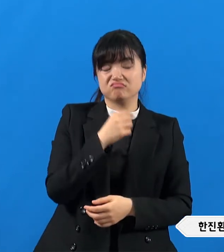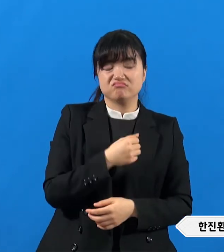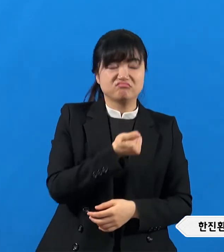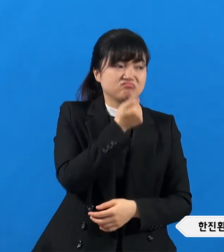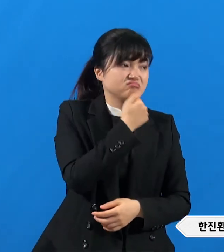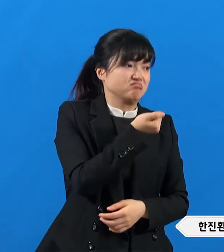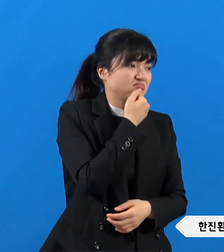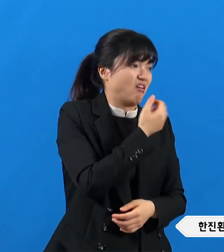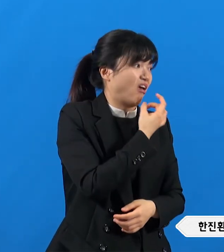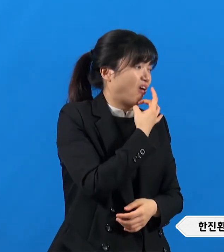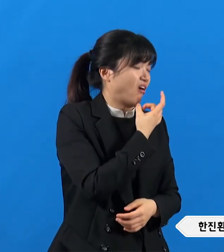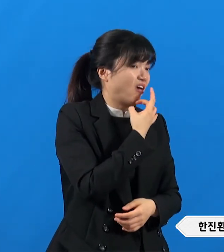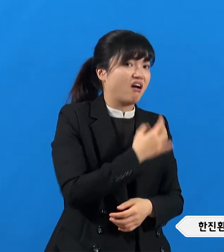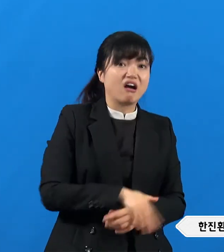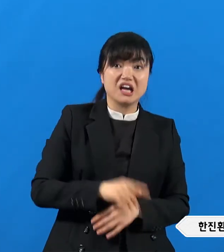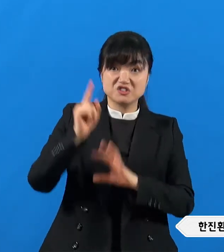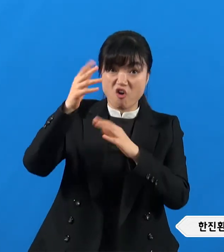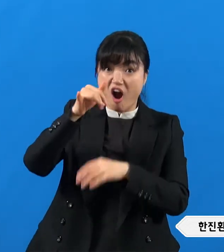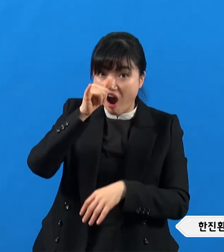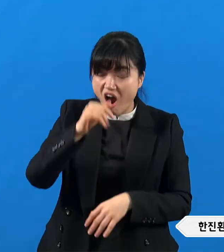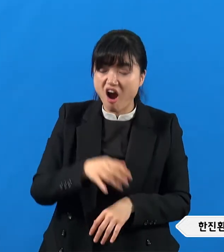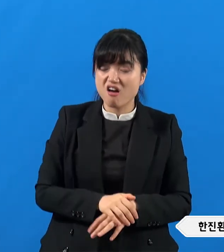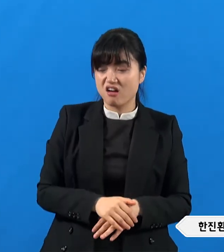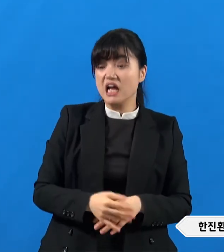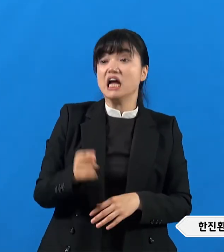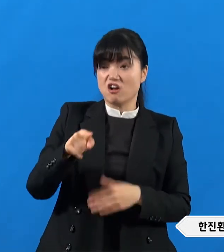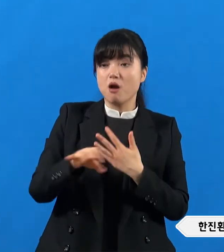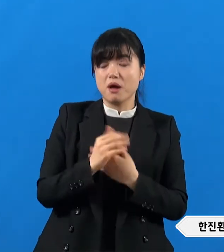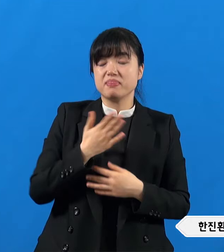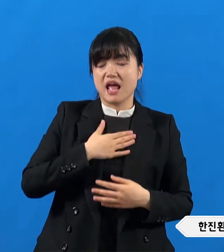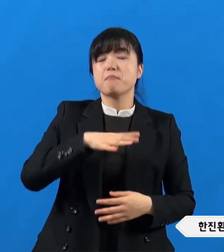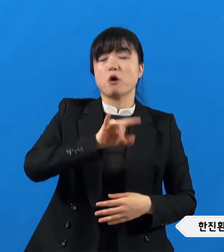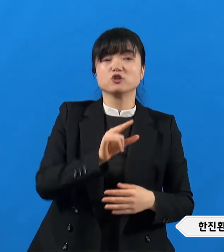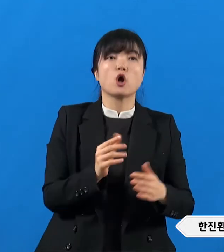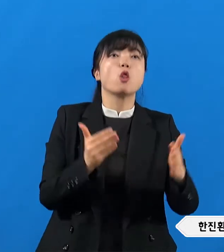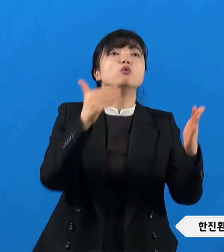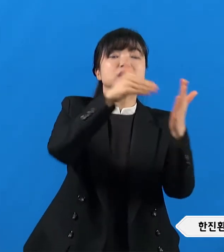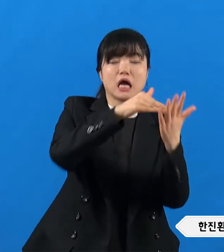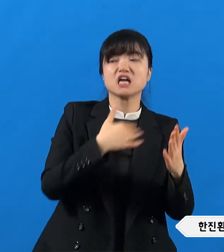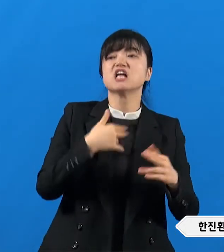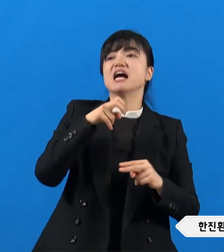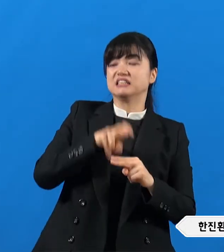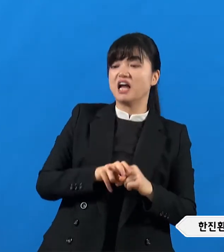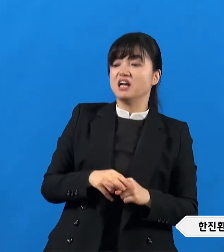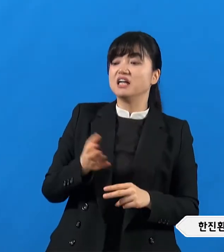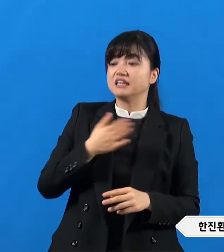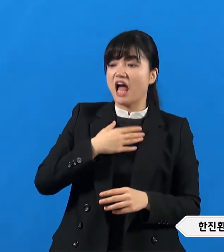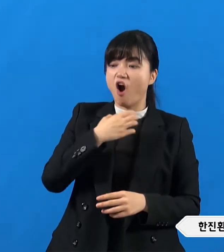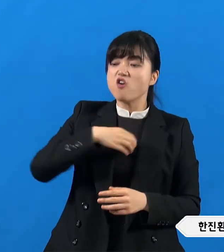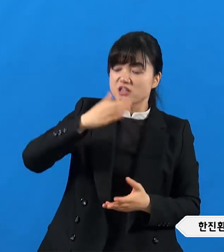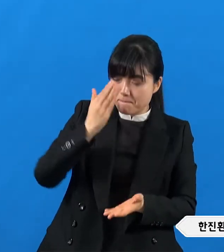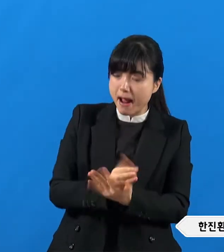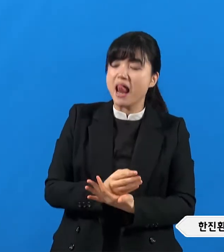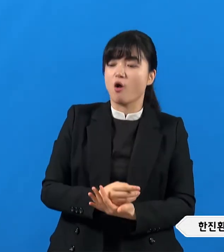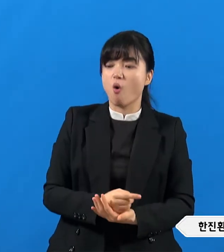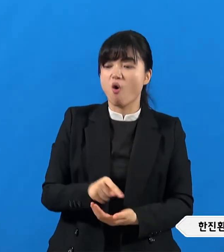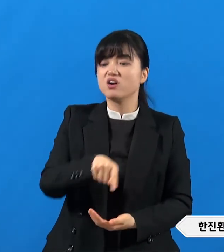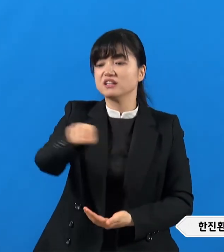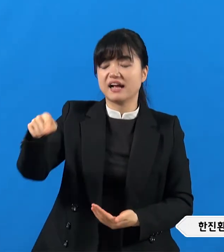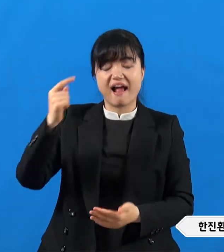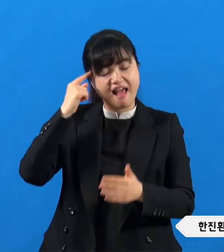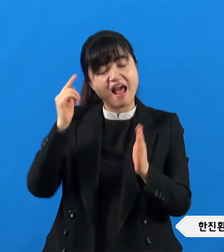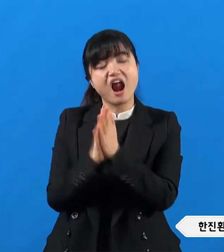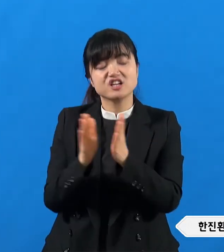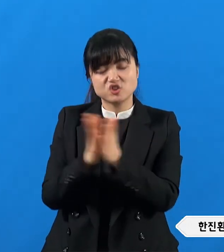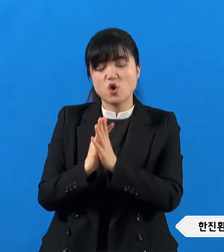분입니다. 천당이 있다면 내가 제일 먼저 가서 앉아 있을 테니까 내 걱정일랑 말고 당신들이나 잘